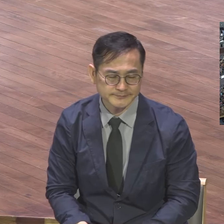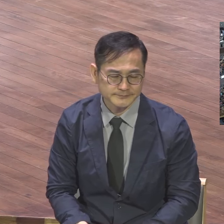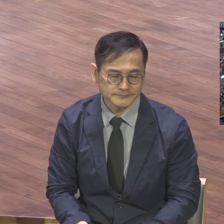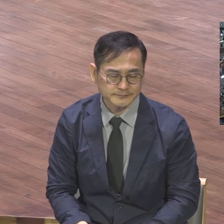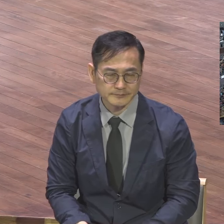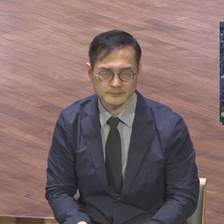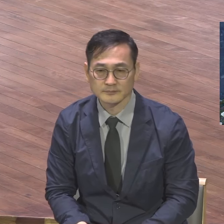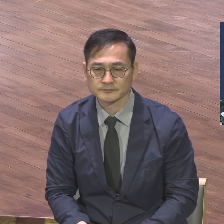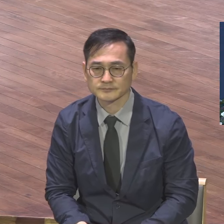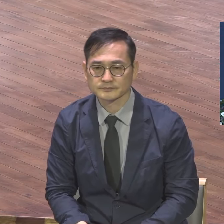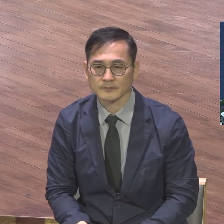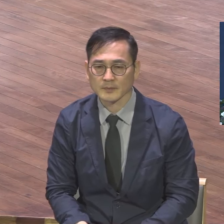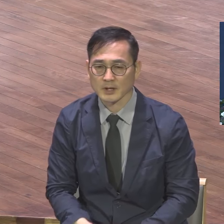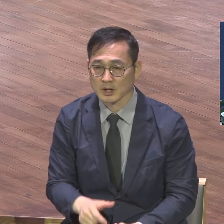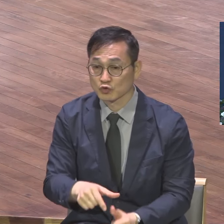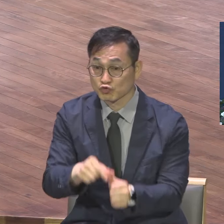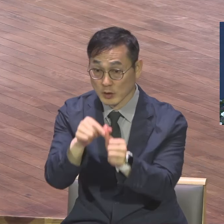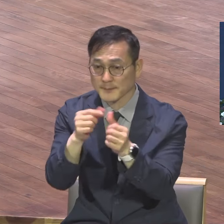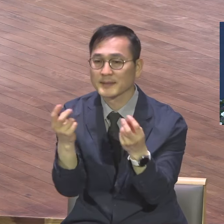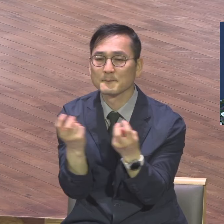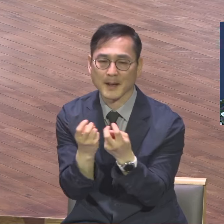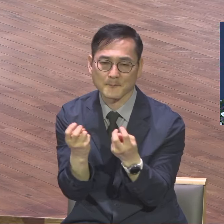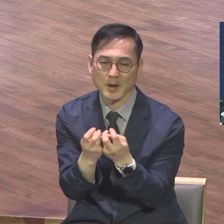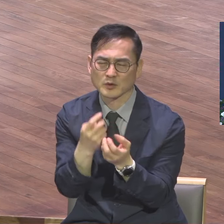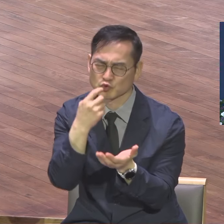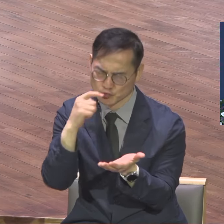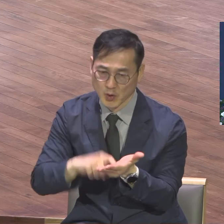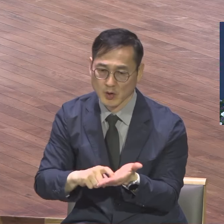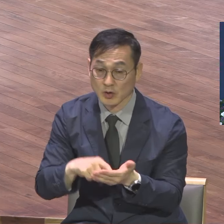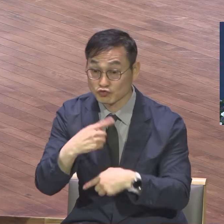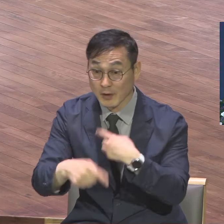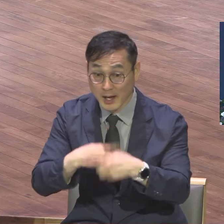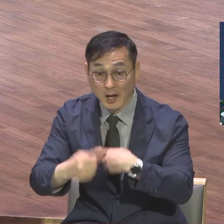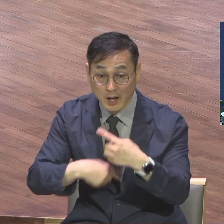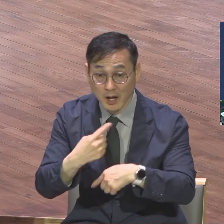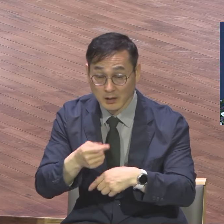구원 받는 게 이래 간단합니다. 몇 초 걸리세요? 몇 초?